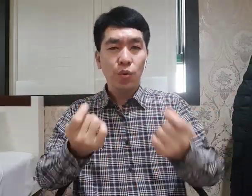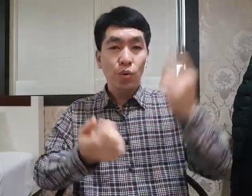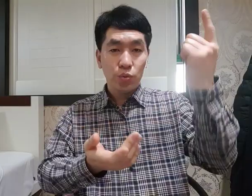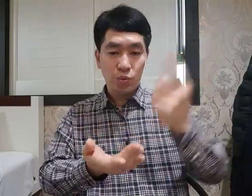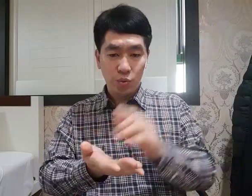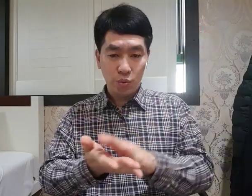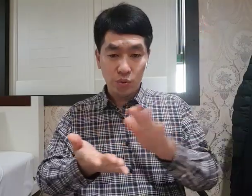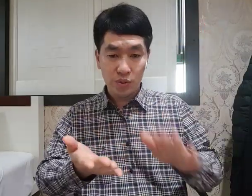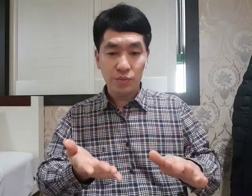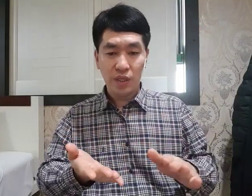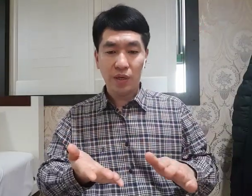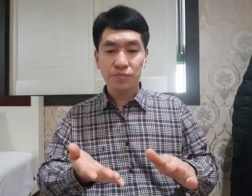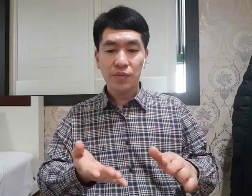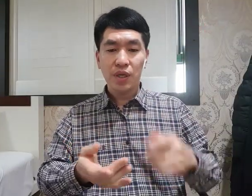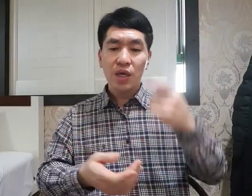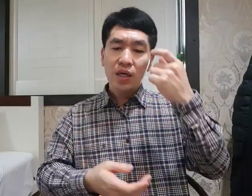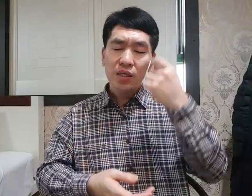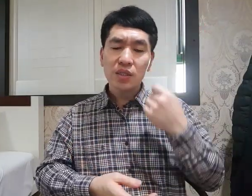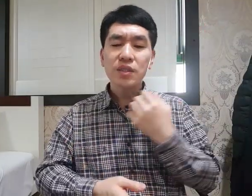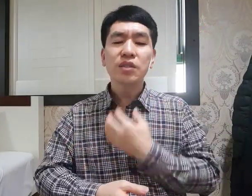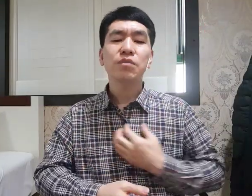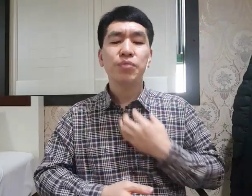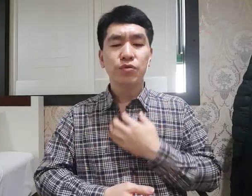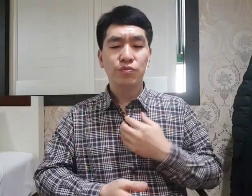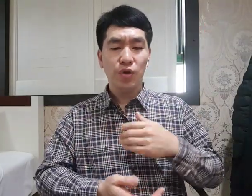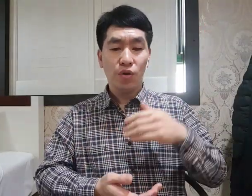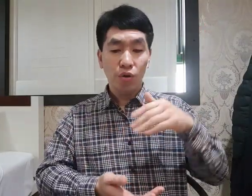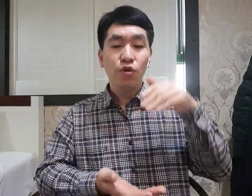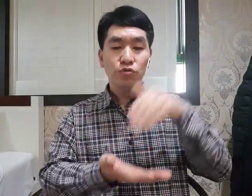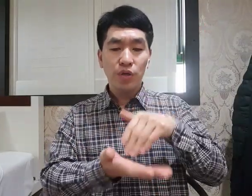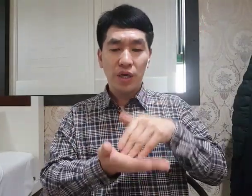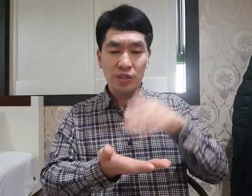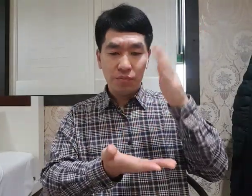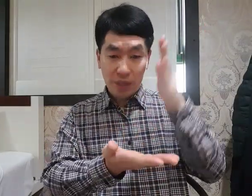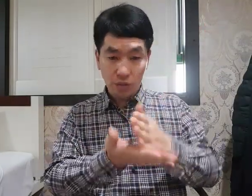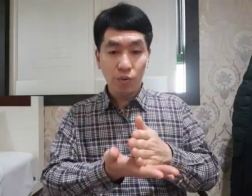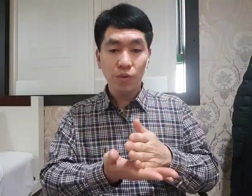곧 오십니다. 슬피 울며 후회하지 말고